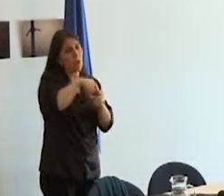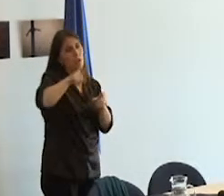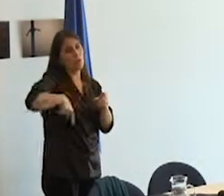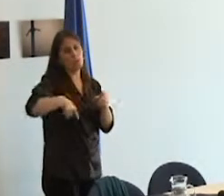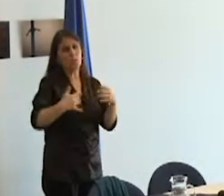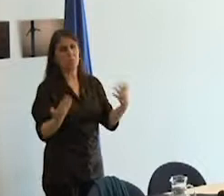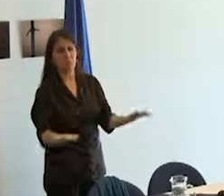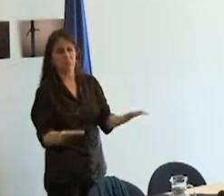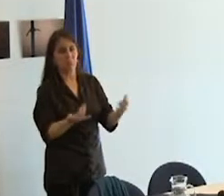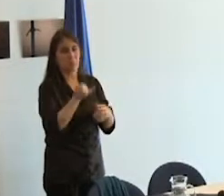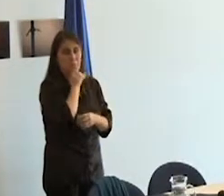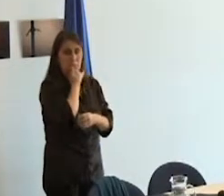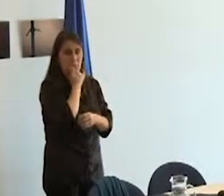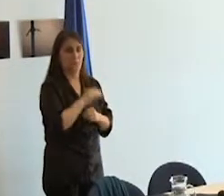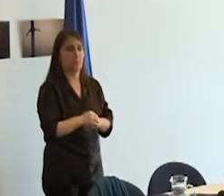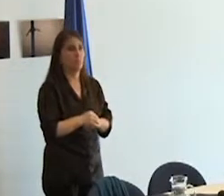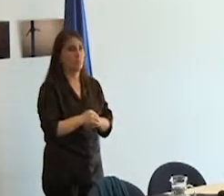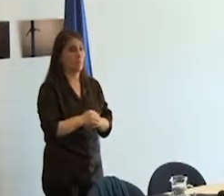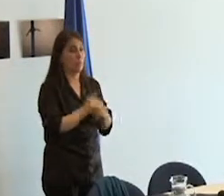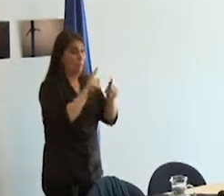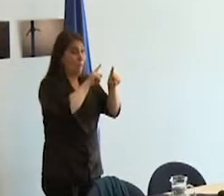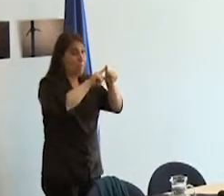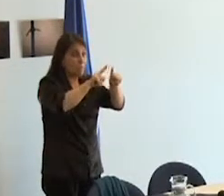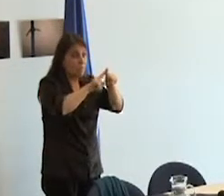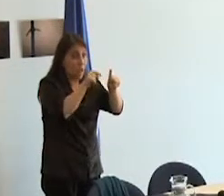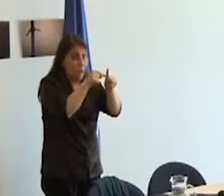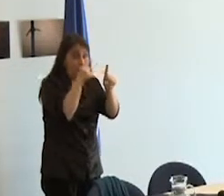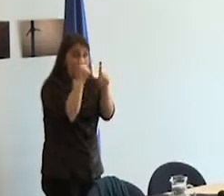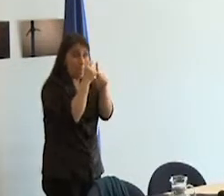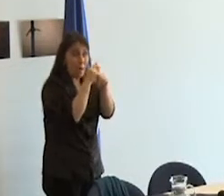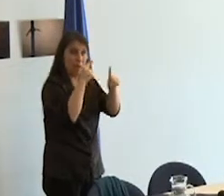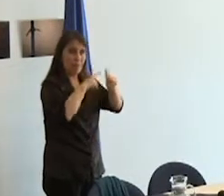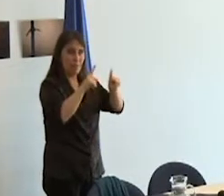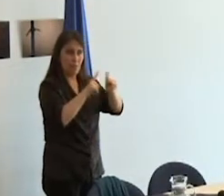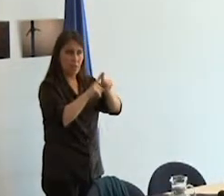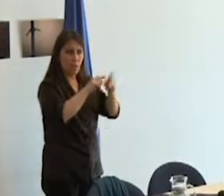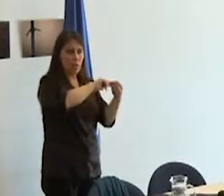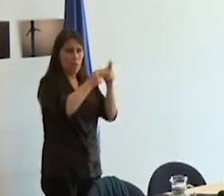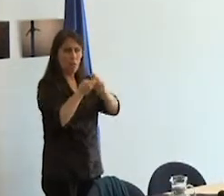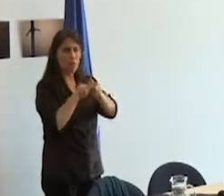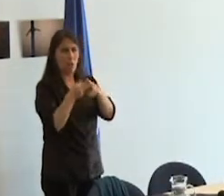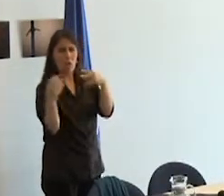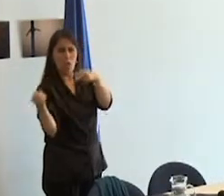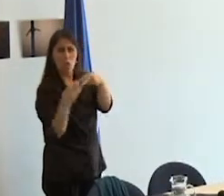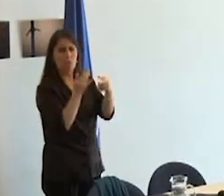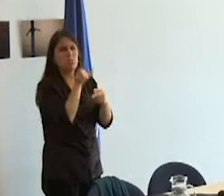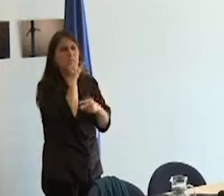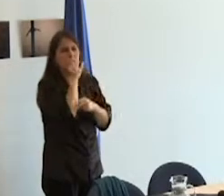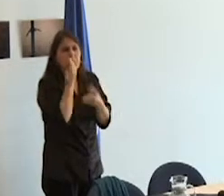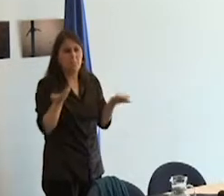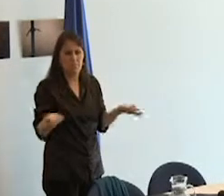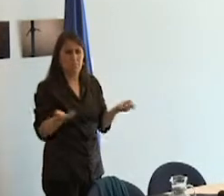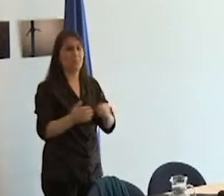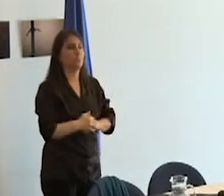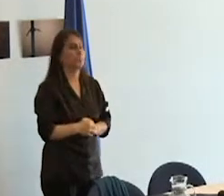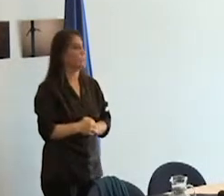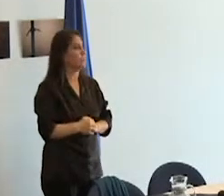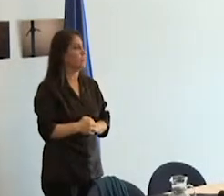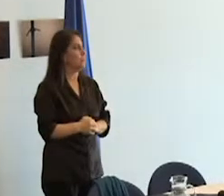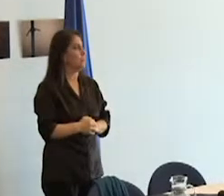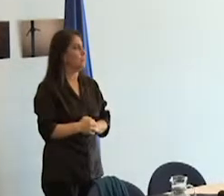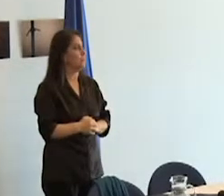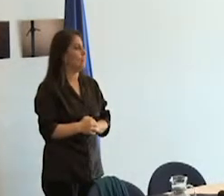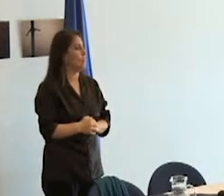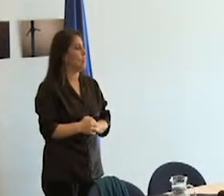a lo que específicamente ha ocurrido con la diferencia en términos de lo educativo. Quiero referirme muy brevemente,